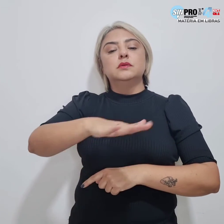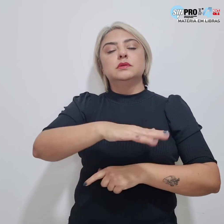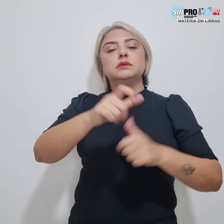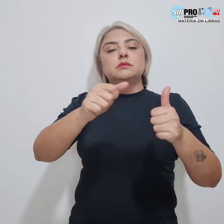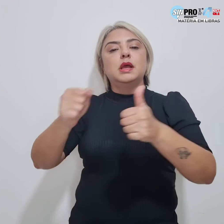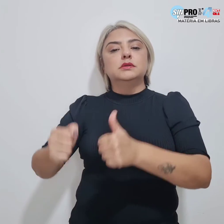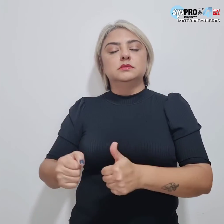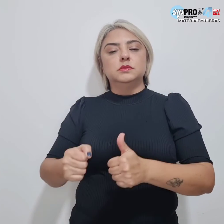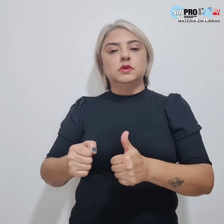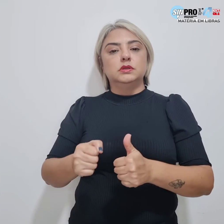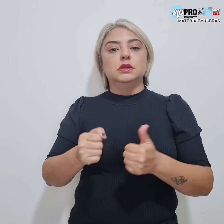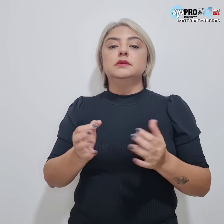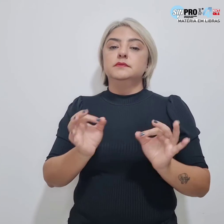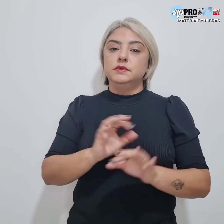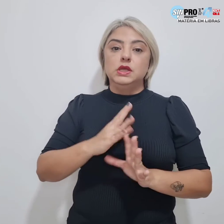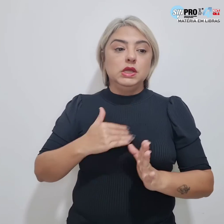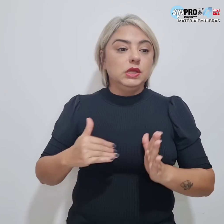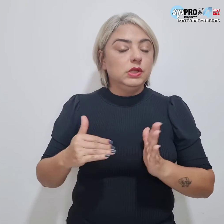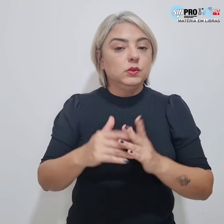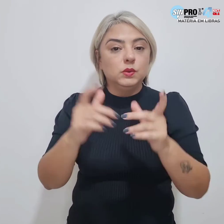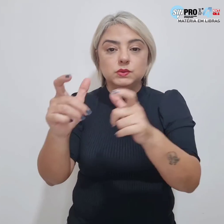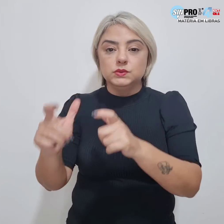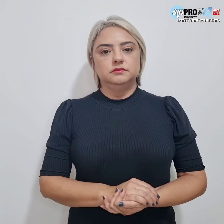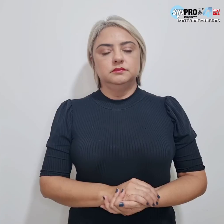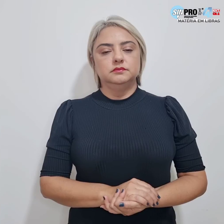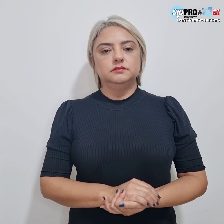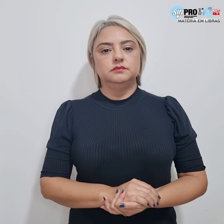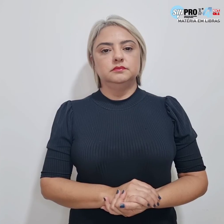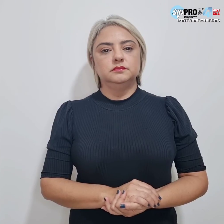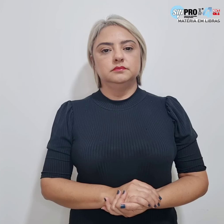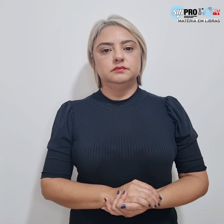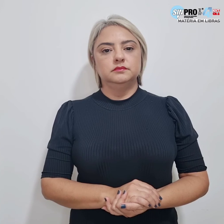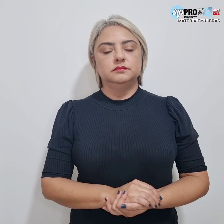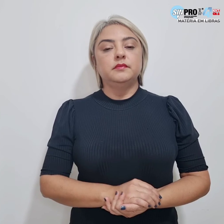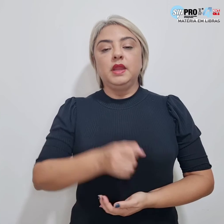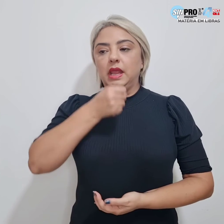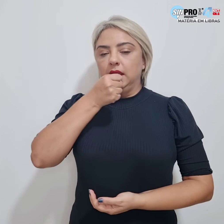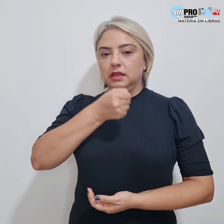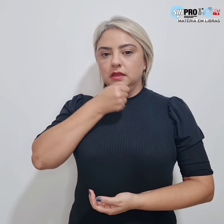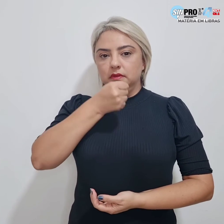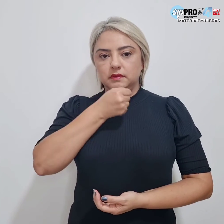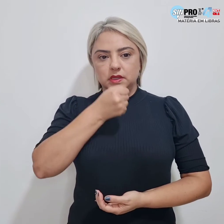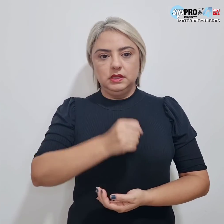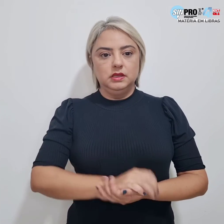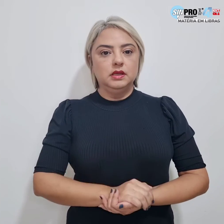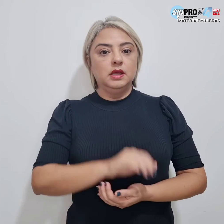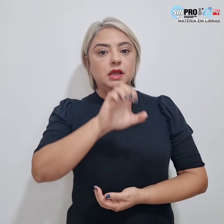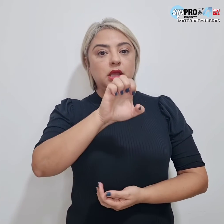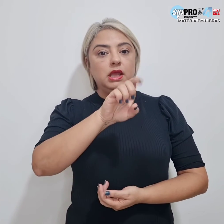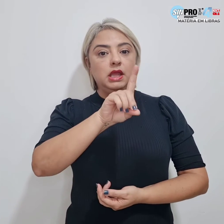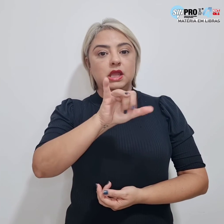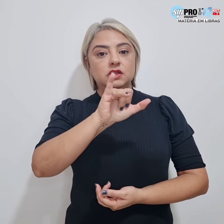poder. Enfim, em todos os lugares. Entrevista. Edi Carlos Alvino da